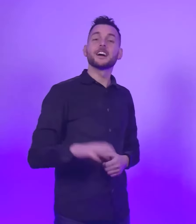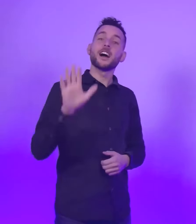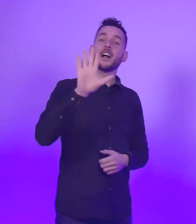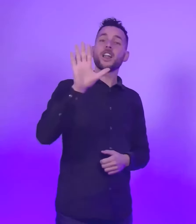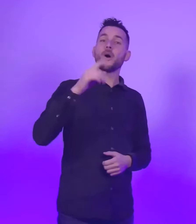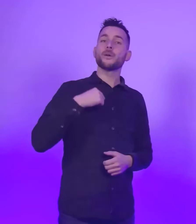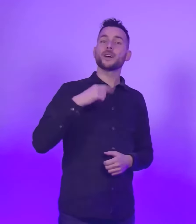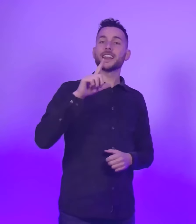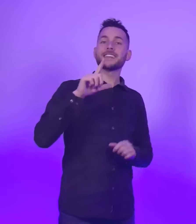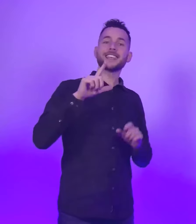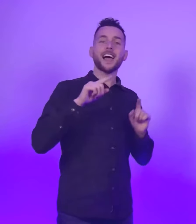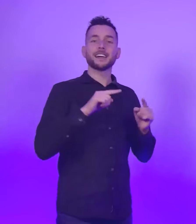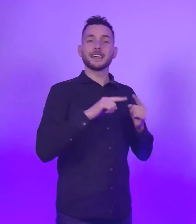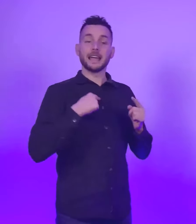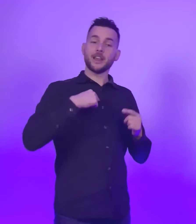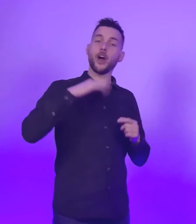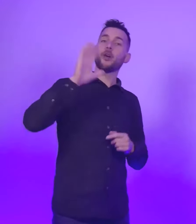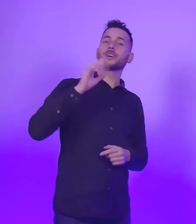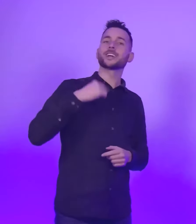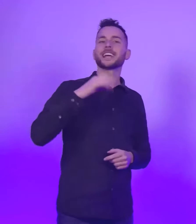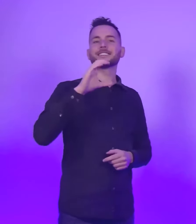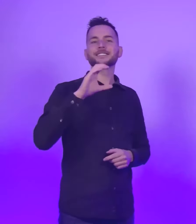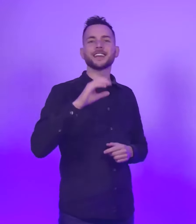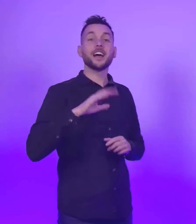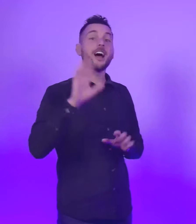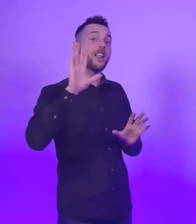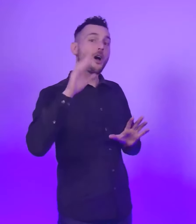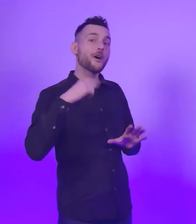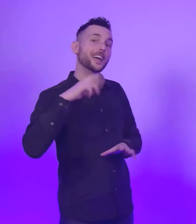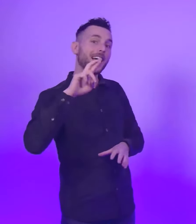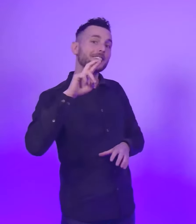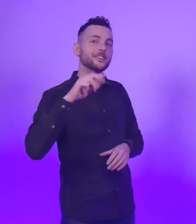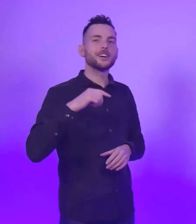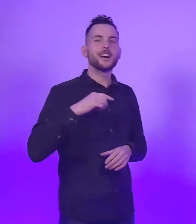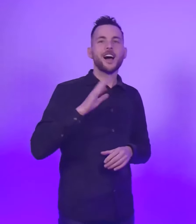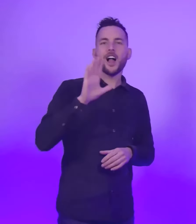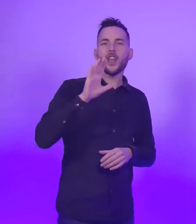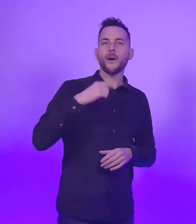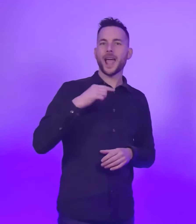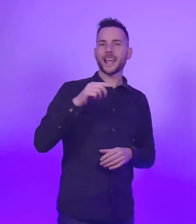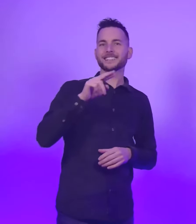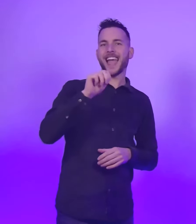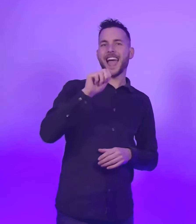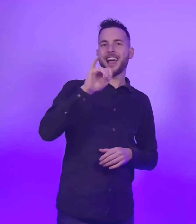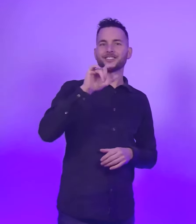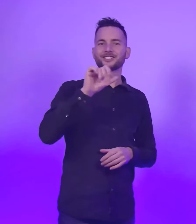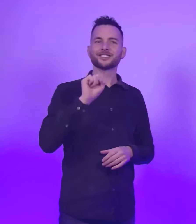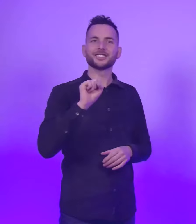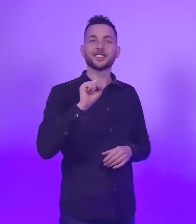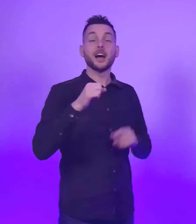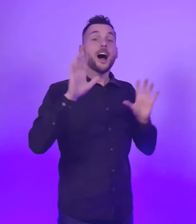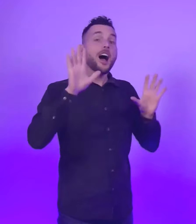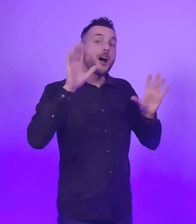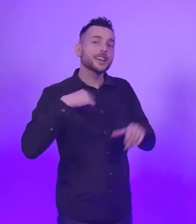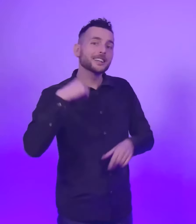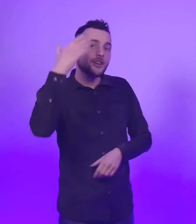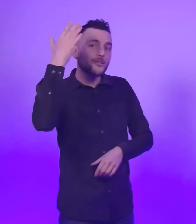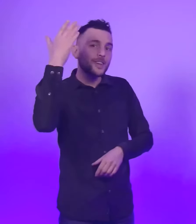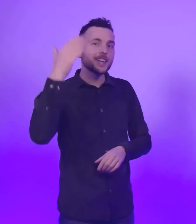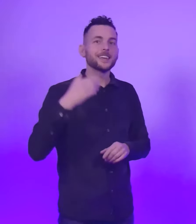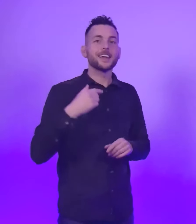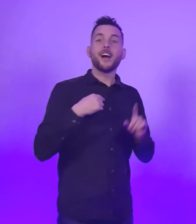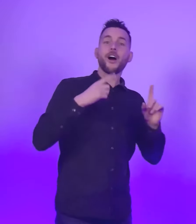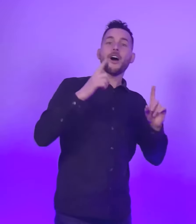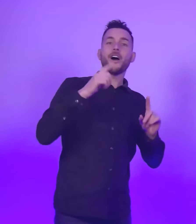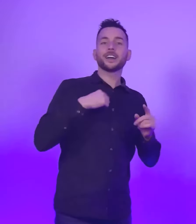ben Christian. Hoi! Ik ben het Mels. Hoi, ik ben Sophie. Hoi, ik ben Nick.